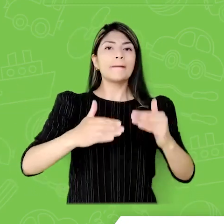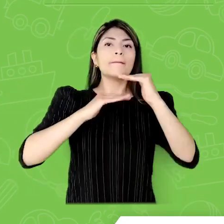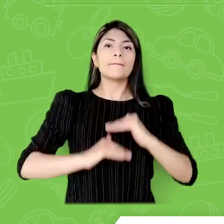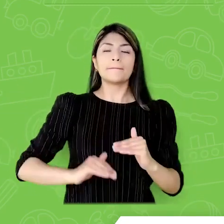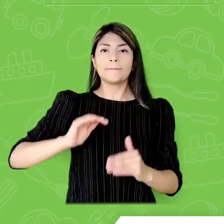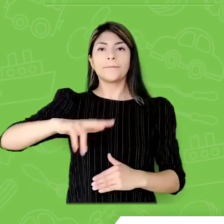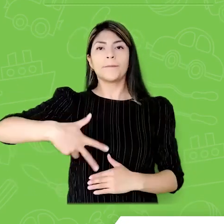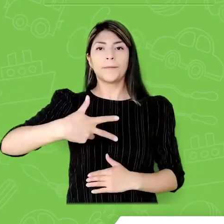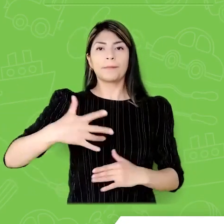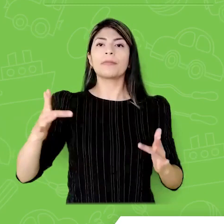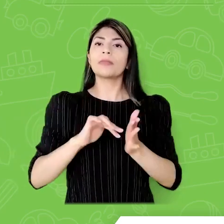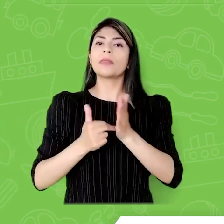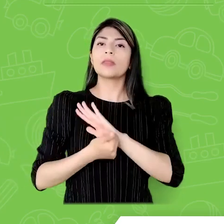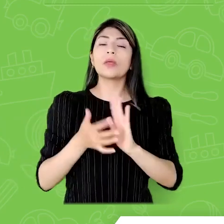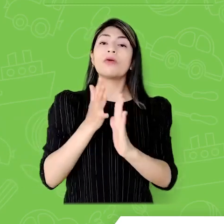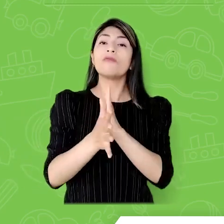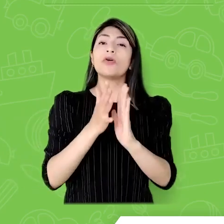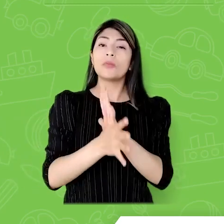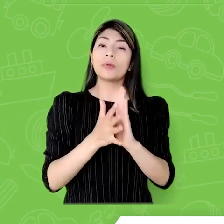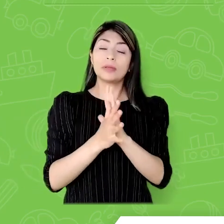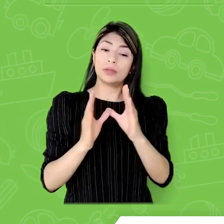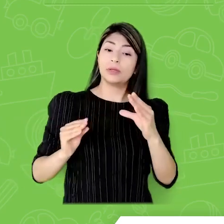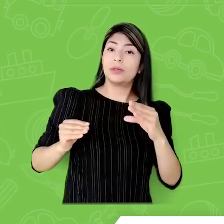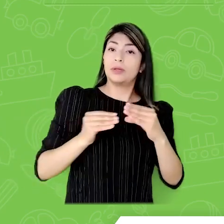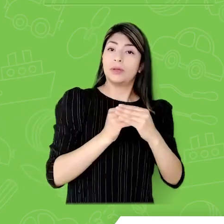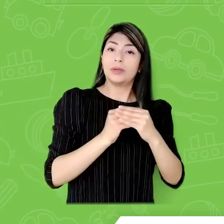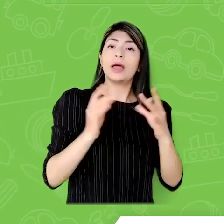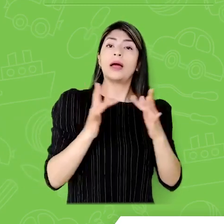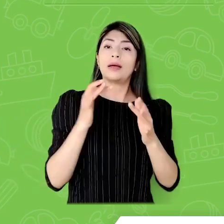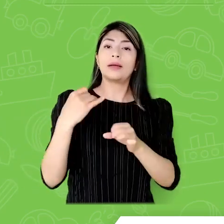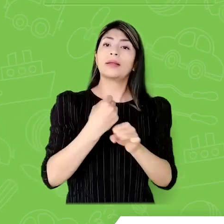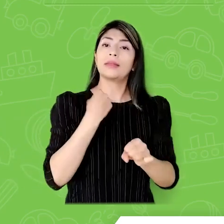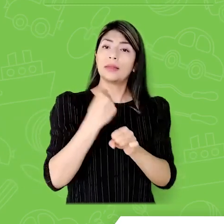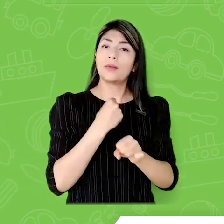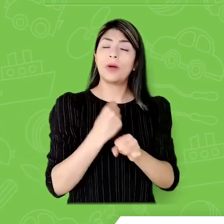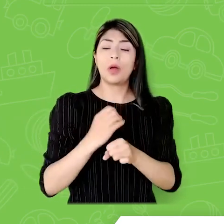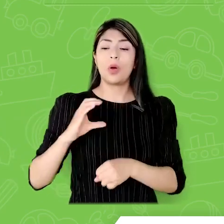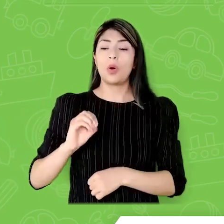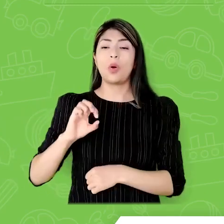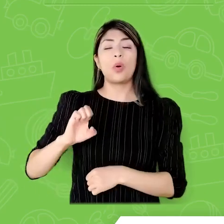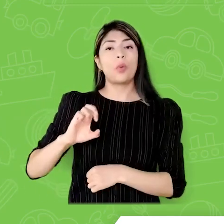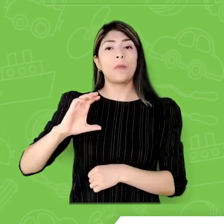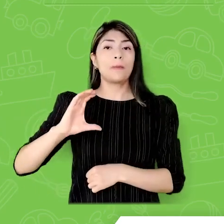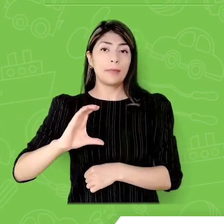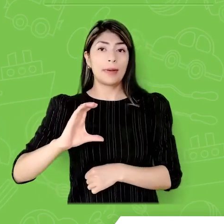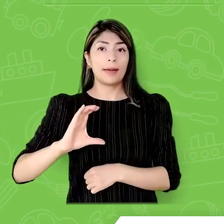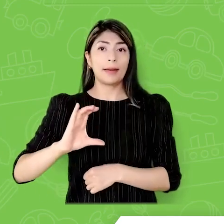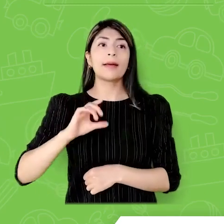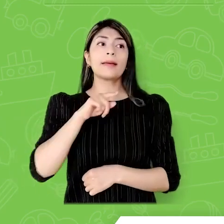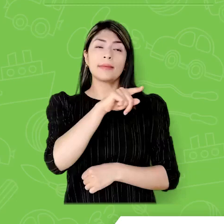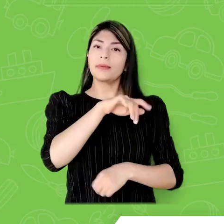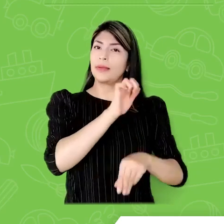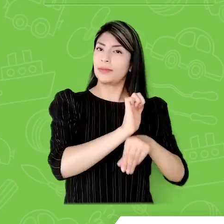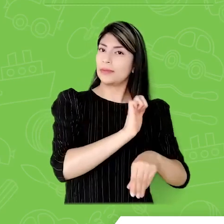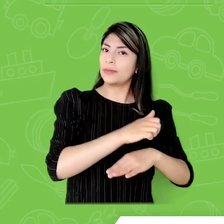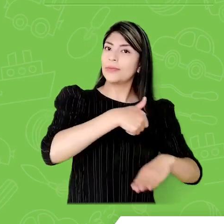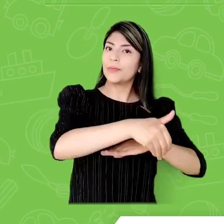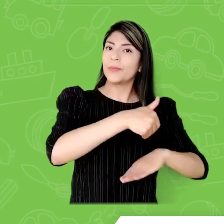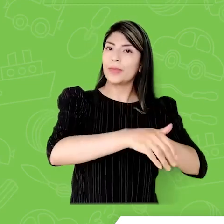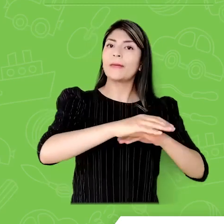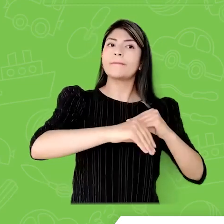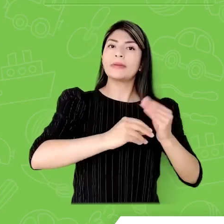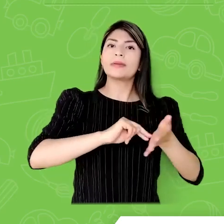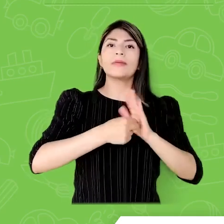en la OPEC, que la entidad solicita con posterioridad a la aprobación de este acuerdo, y antes de que inicie la correspondiente etapa